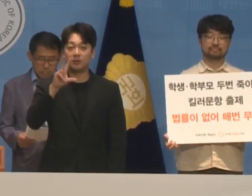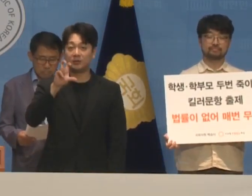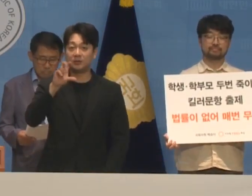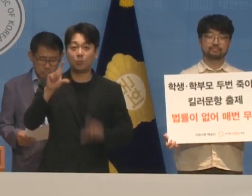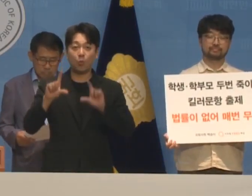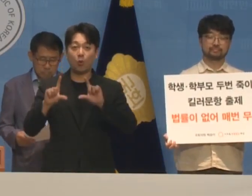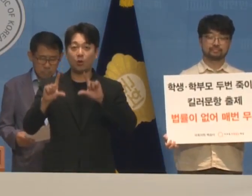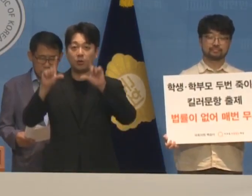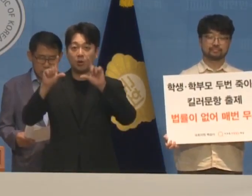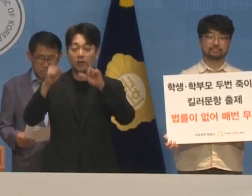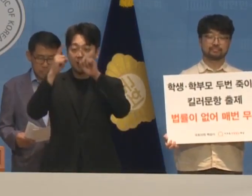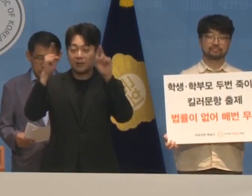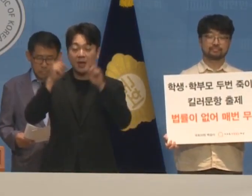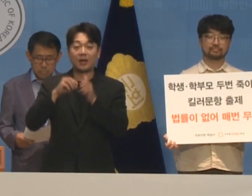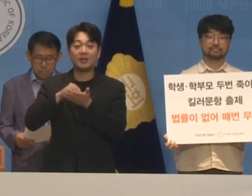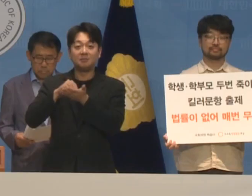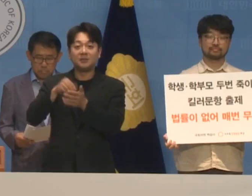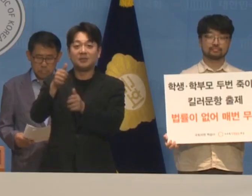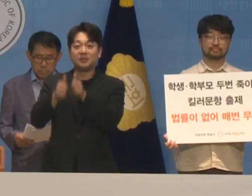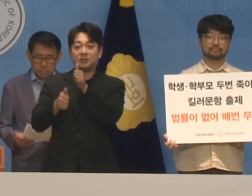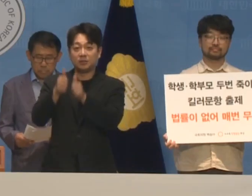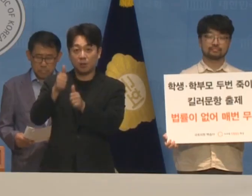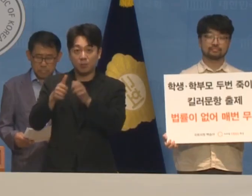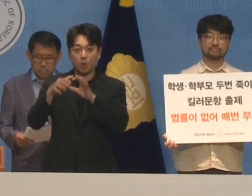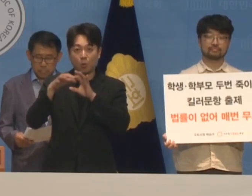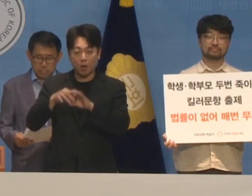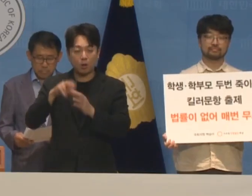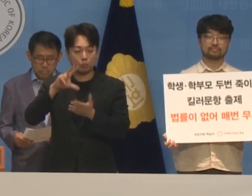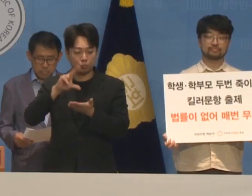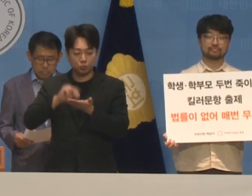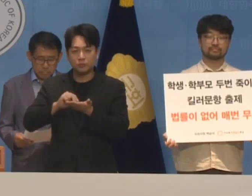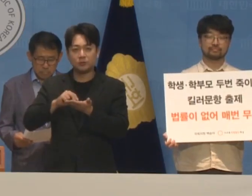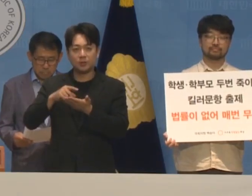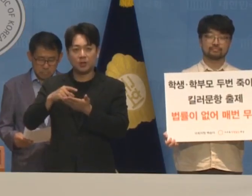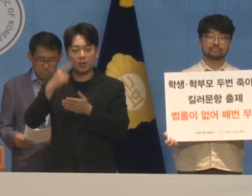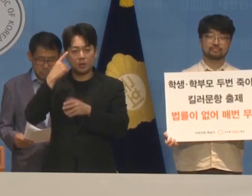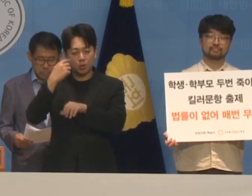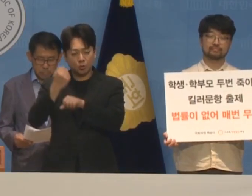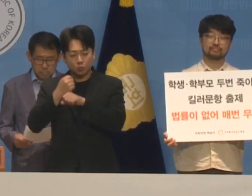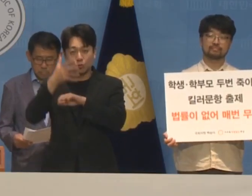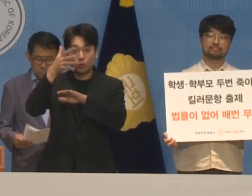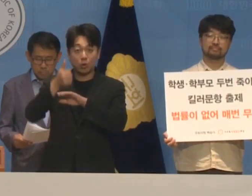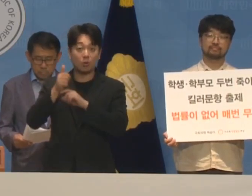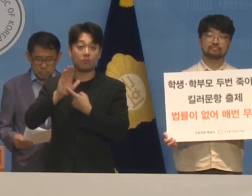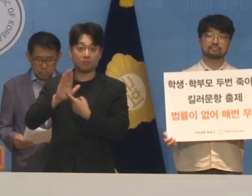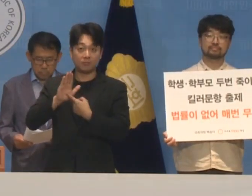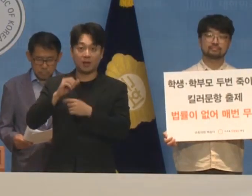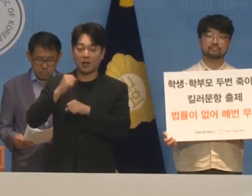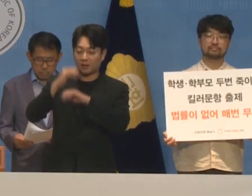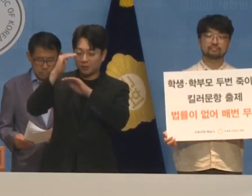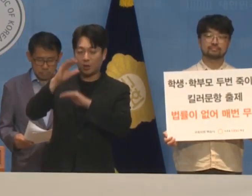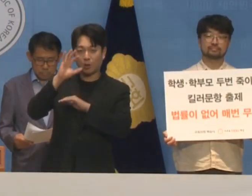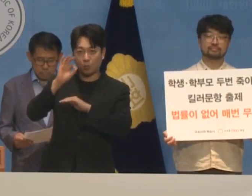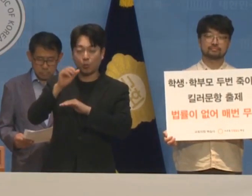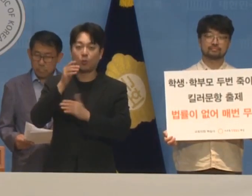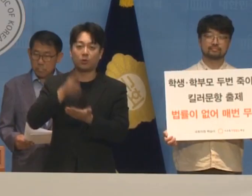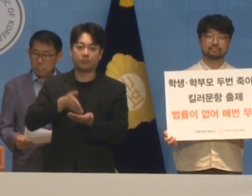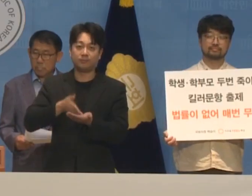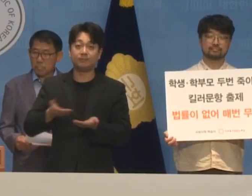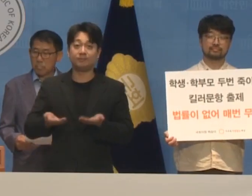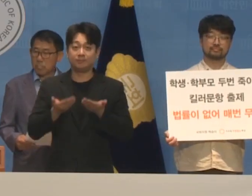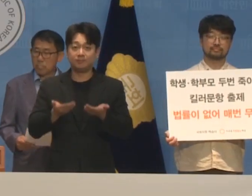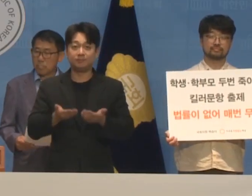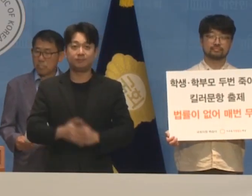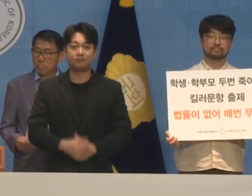9월 모의평가 수학문항 분석 결과 발표 및 수능 킬러문항 방지법 발의 환영 기자회견을 시작하도록